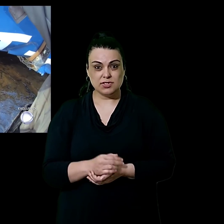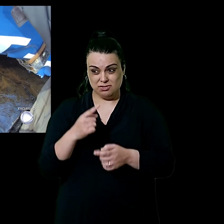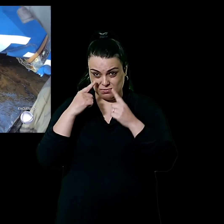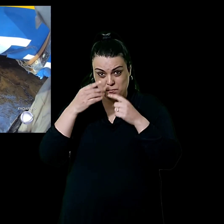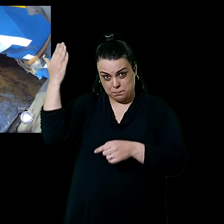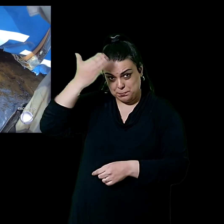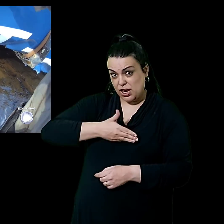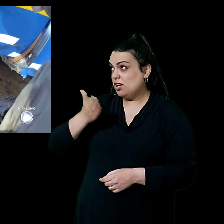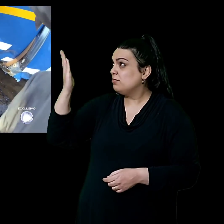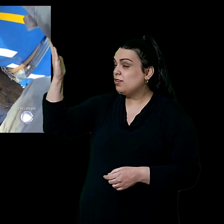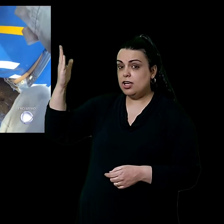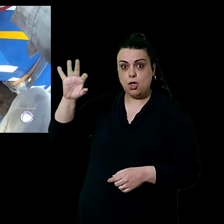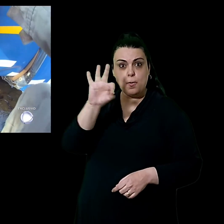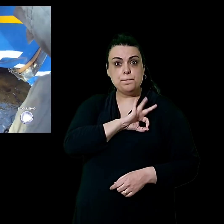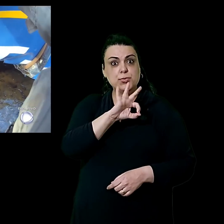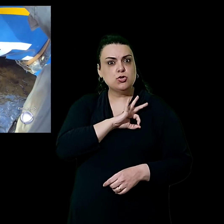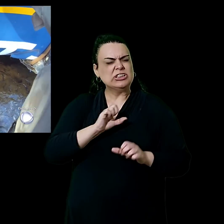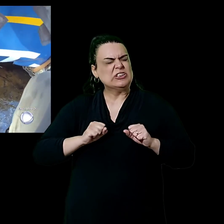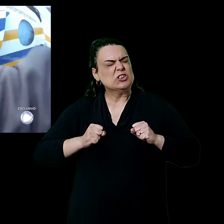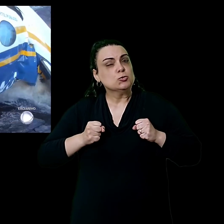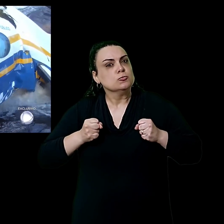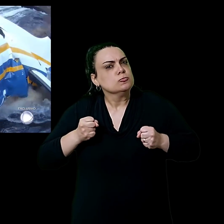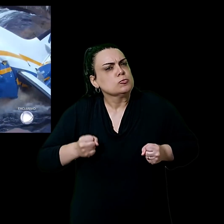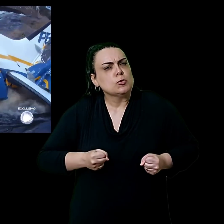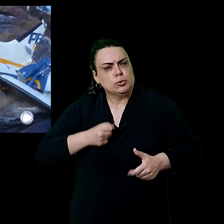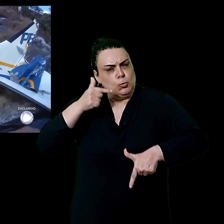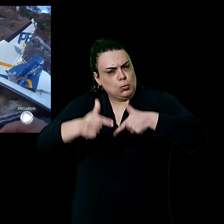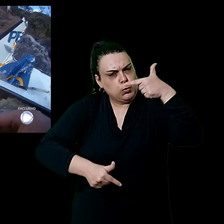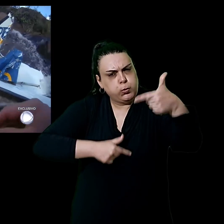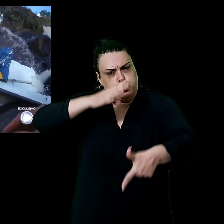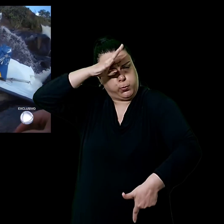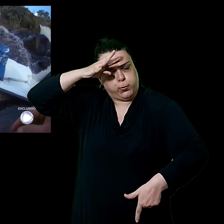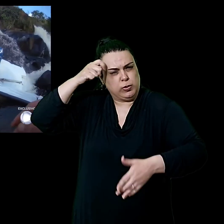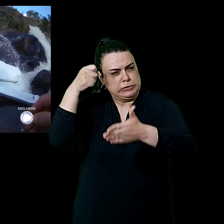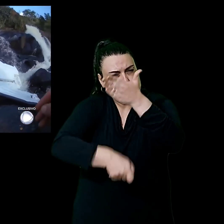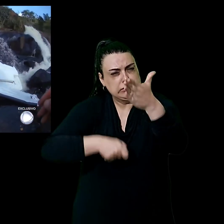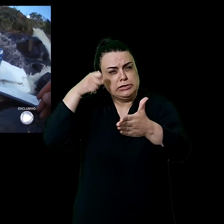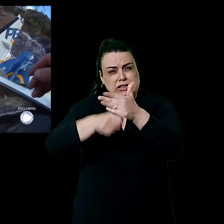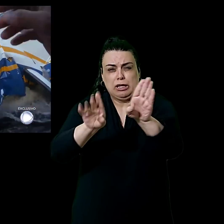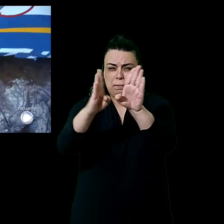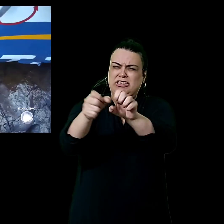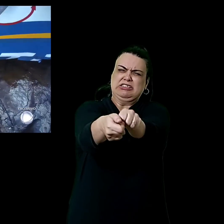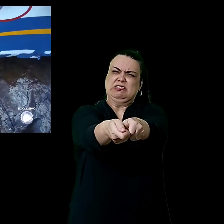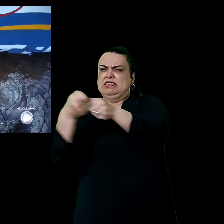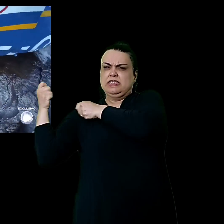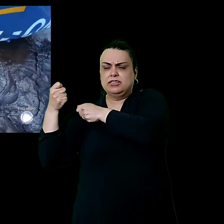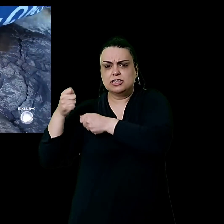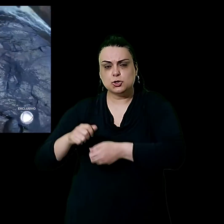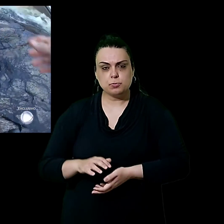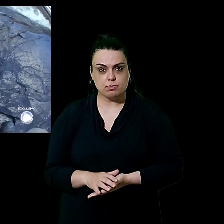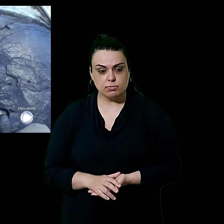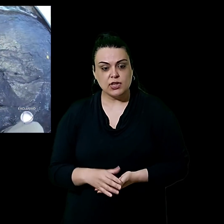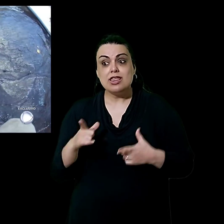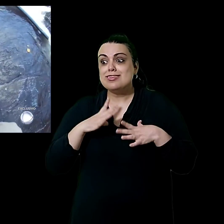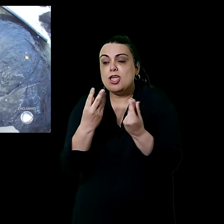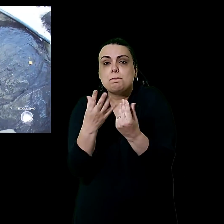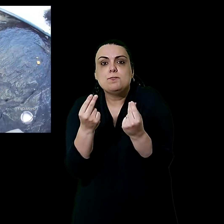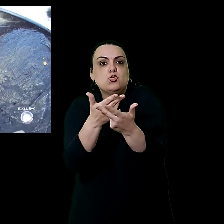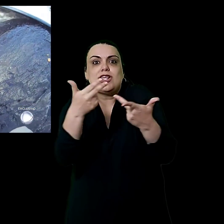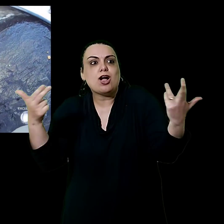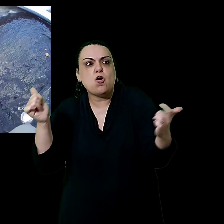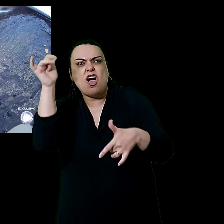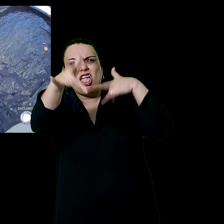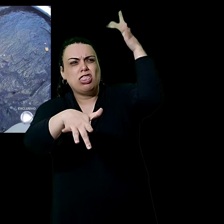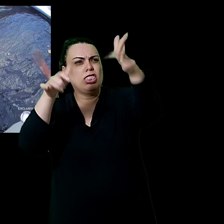As cenas mostram o esforço dos PMs para arrombar a porta da aeronave. Tem muita coisa em cima,